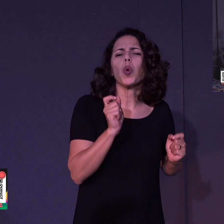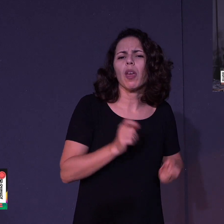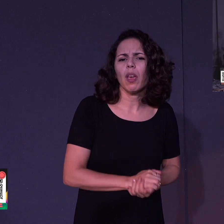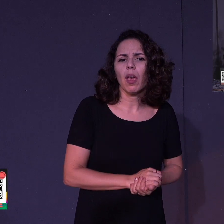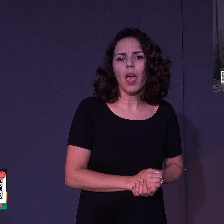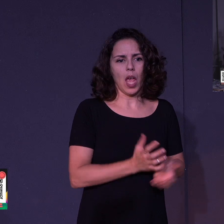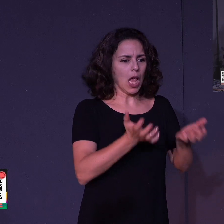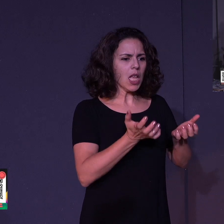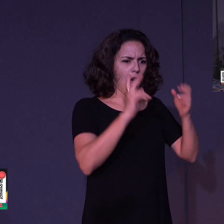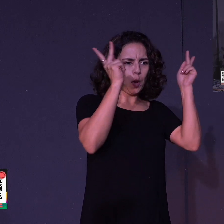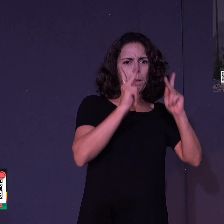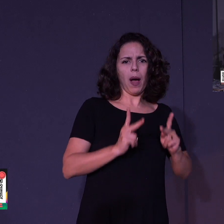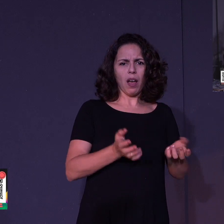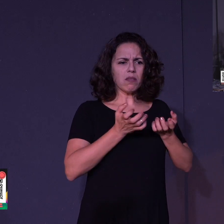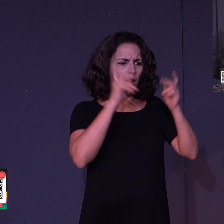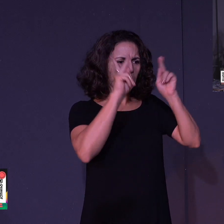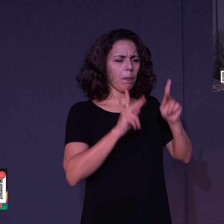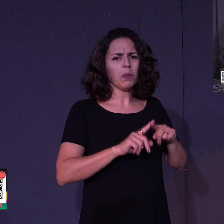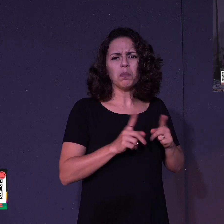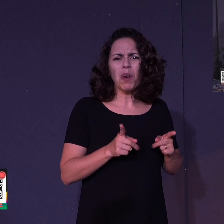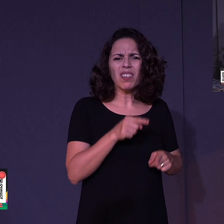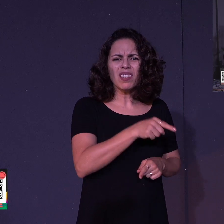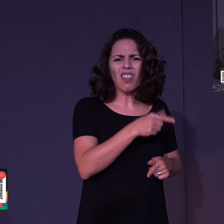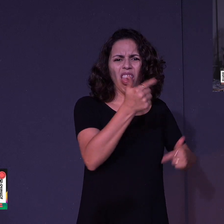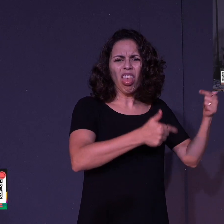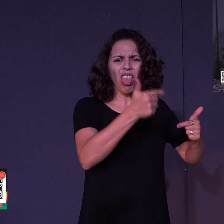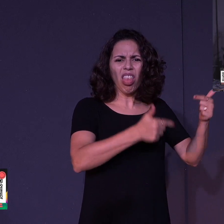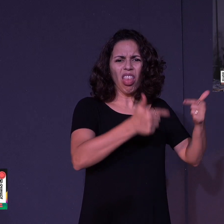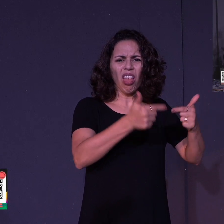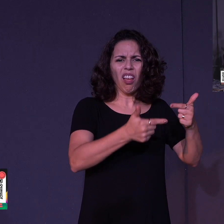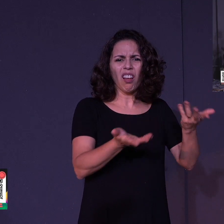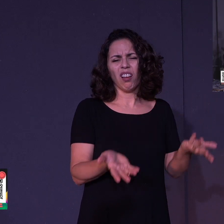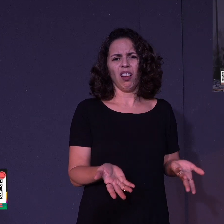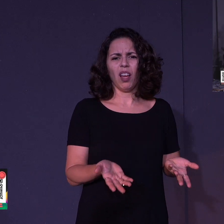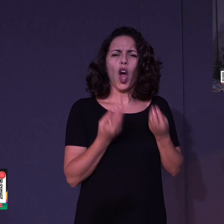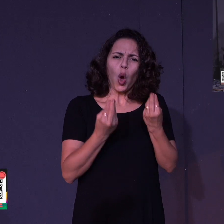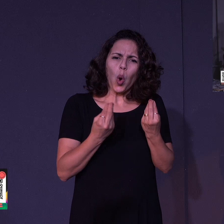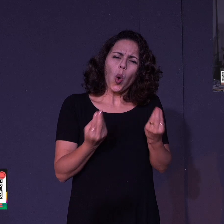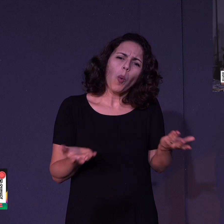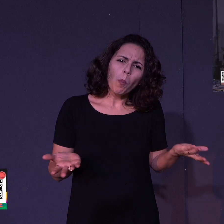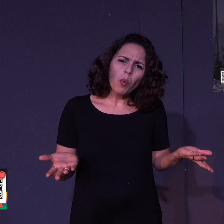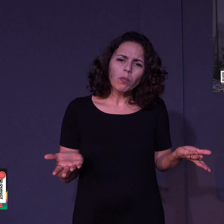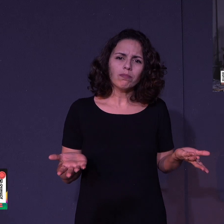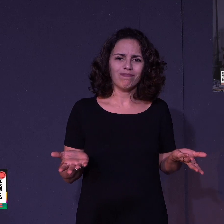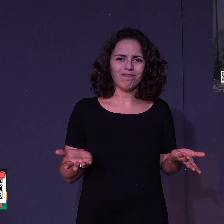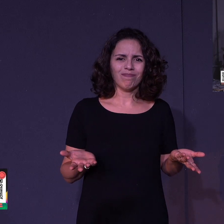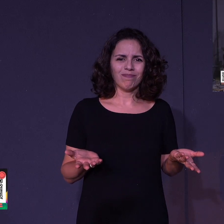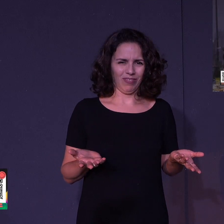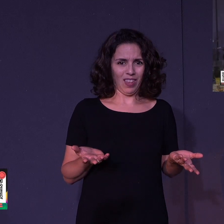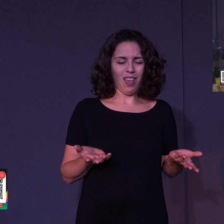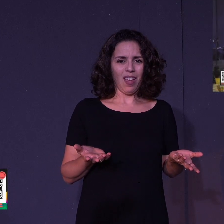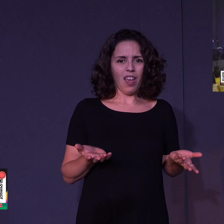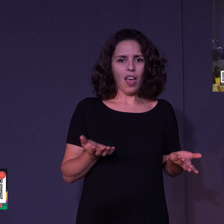entre si em favor de uma suposta paz. Paz que, segundo o homem, está nas suas convicções, na